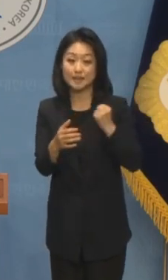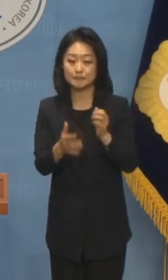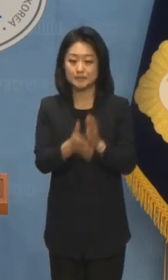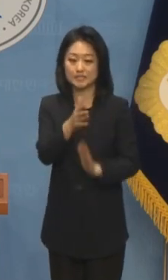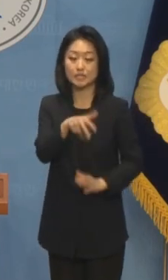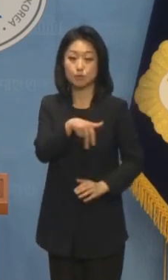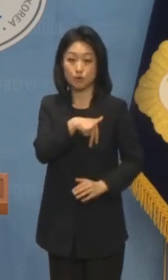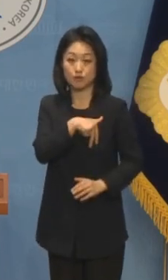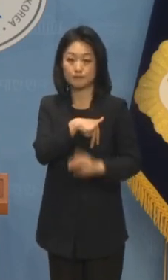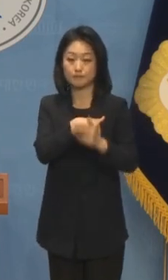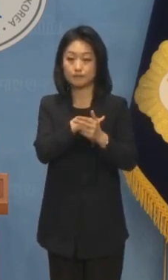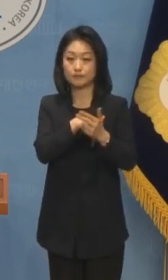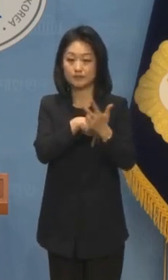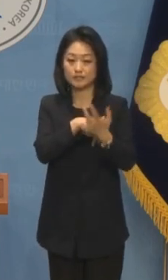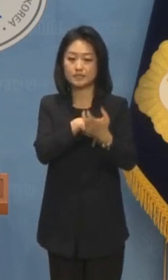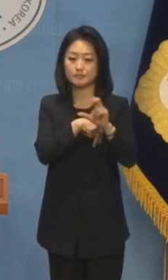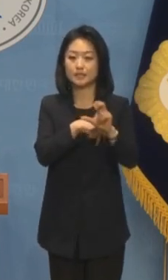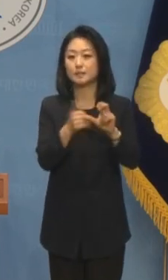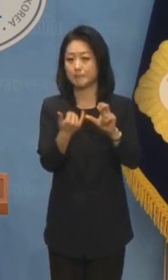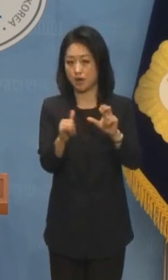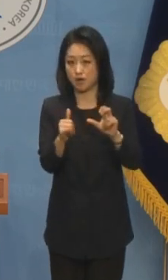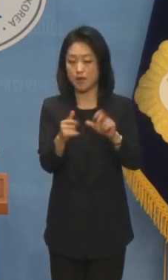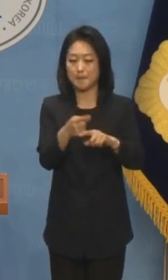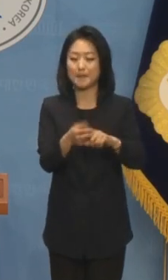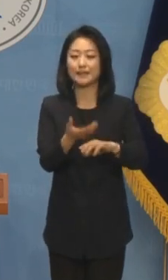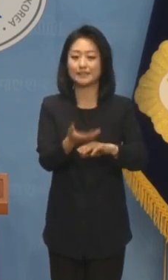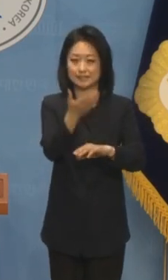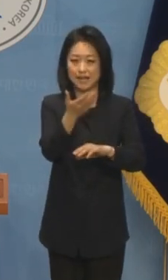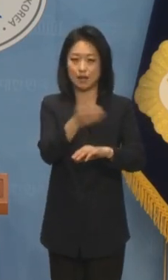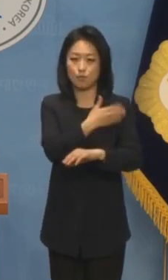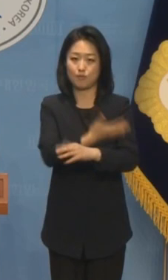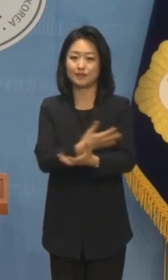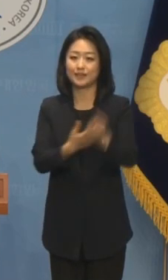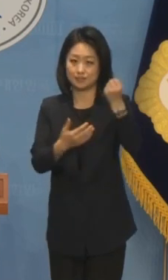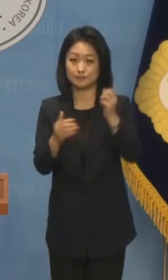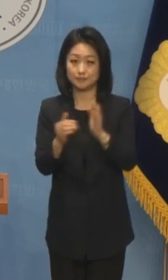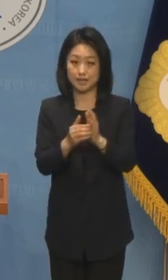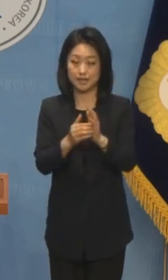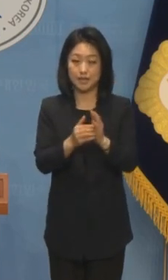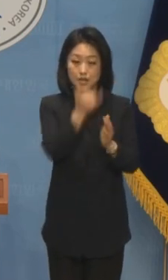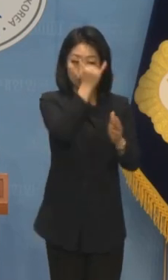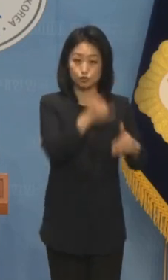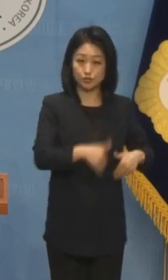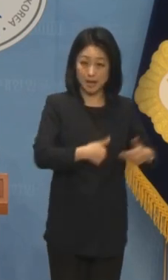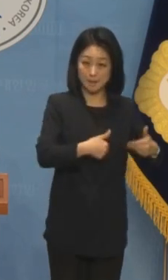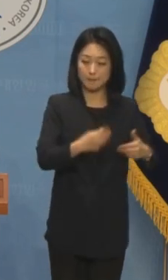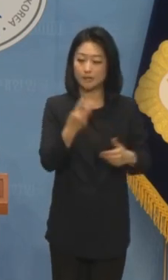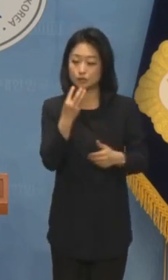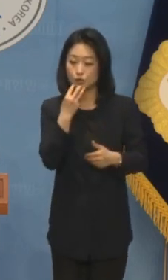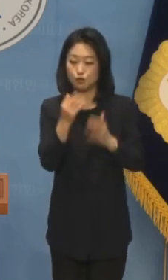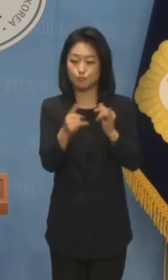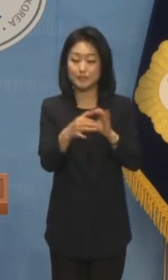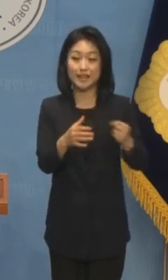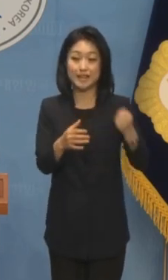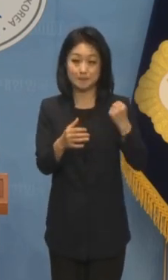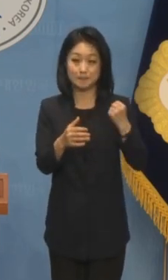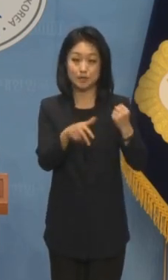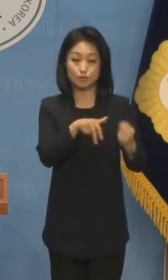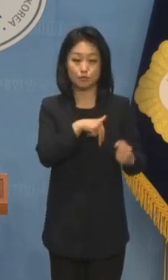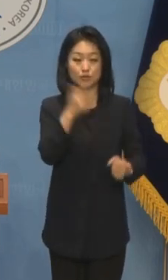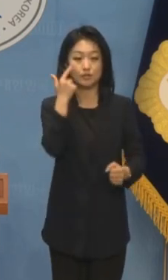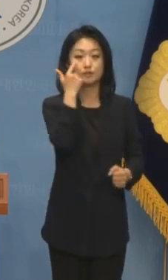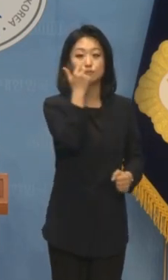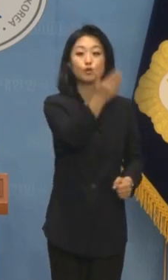시의원이 75명으로 과반을 차지하고 있습니다. 충남과 서울 국민의힘 소속 의원들에게 묻고